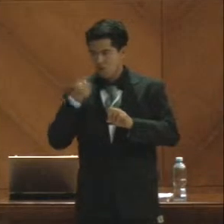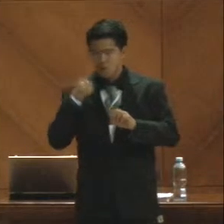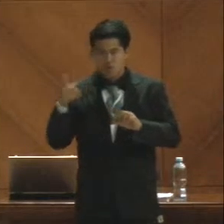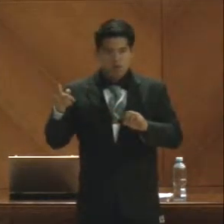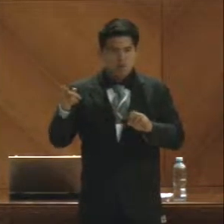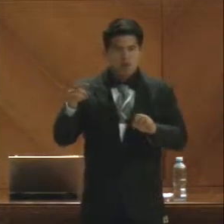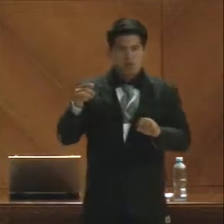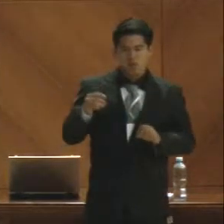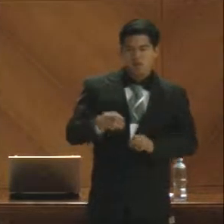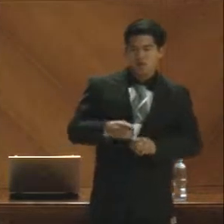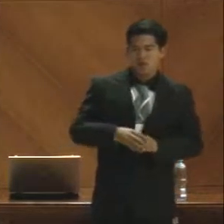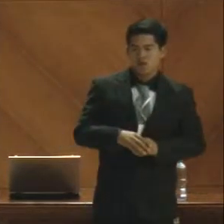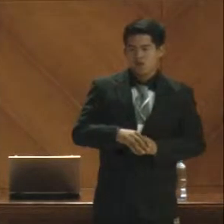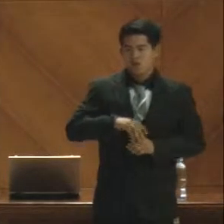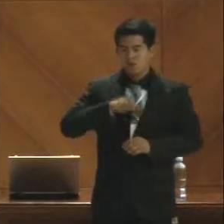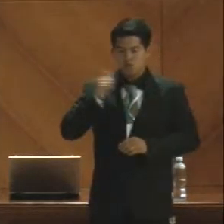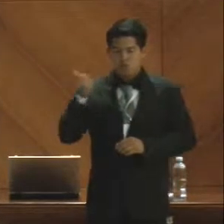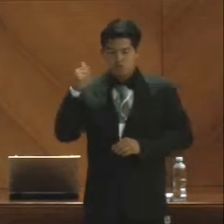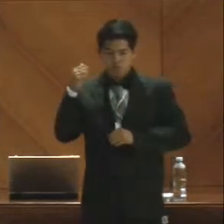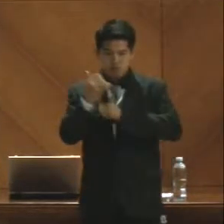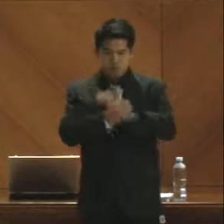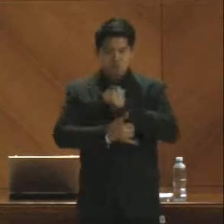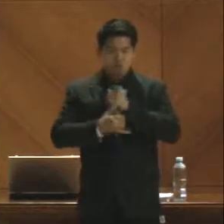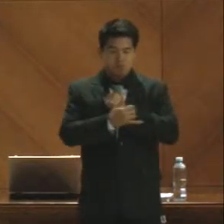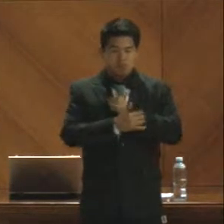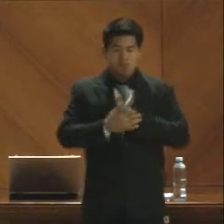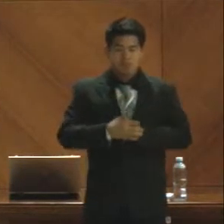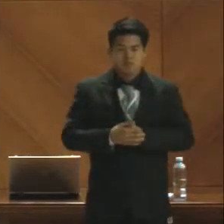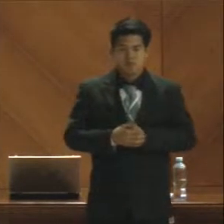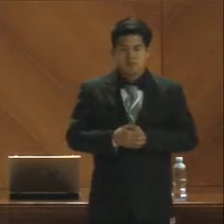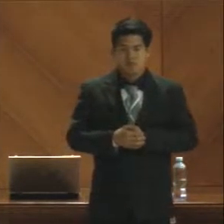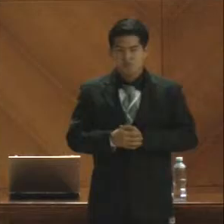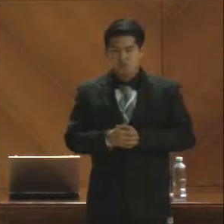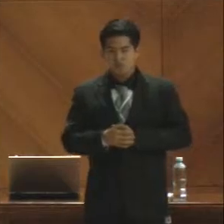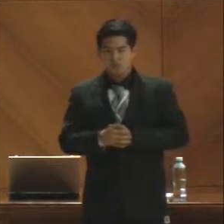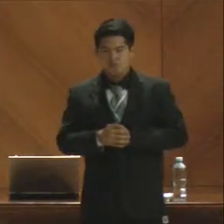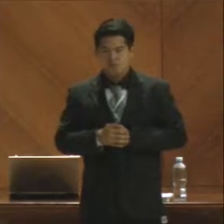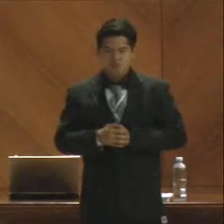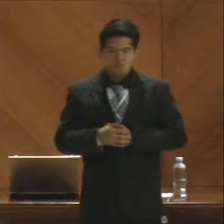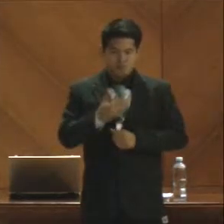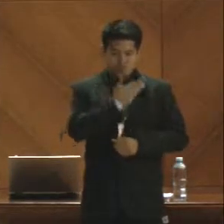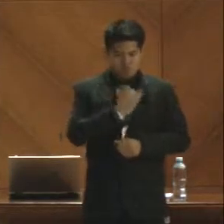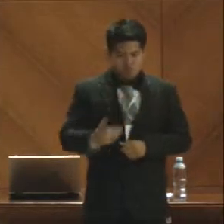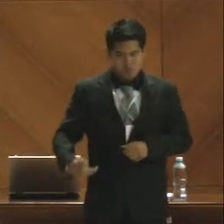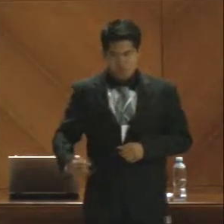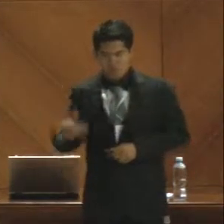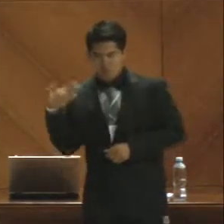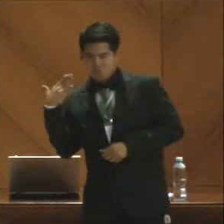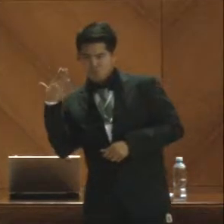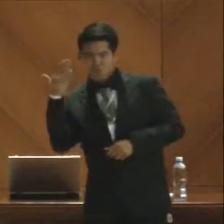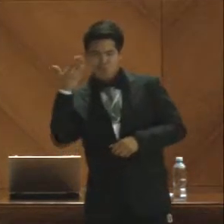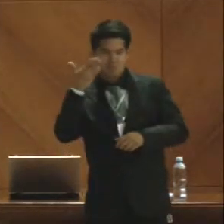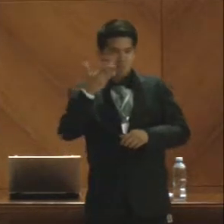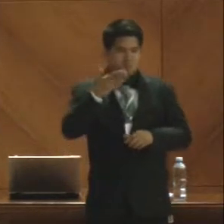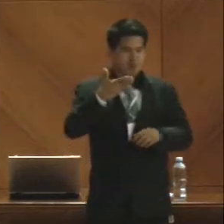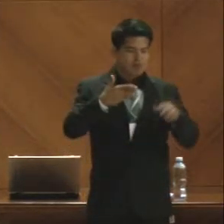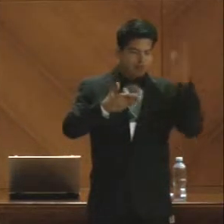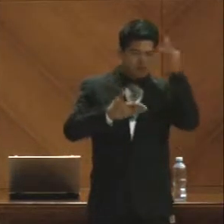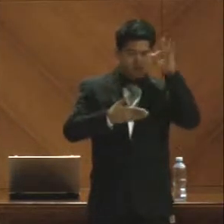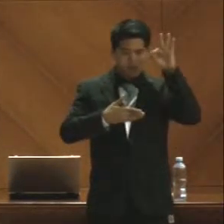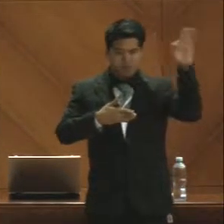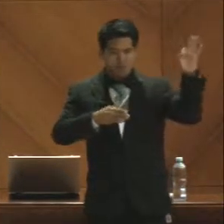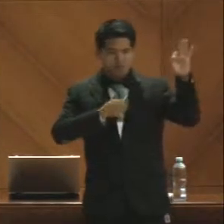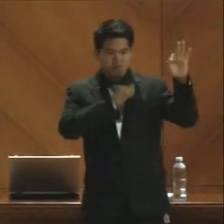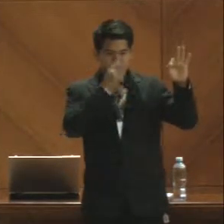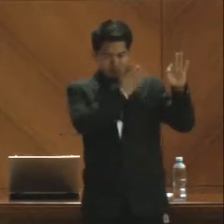regresar a Bolivia, le impidieron el vuelo aéreo en tres países. Parece que eran Francia, Portugal